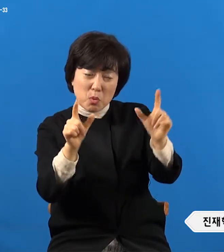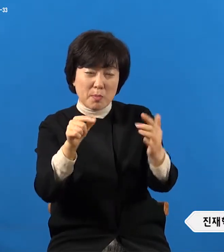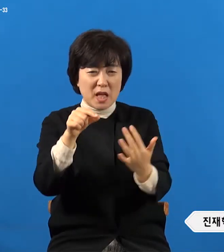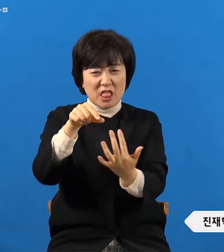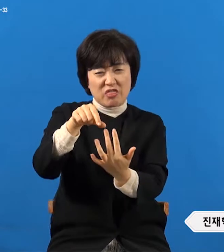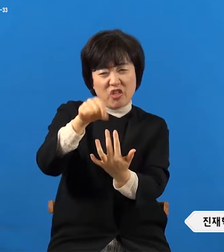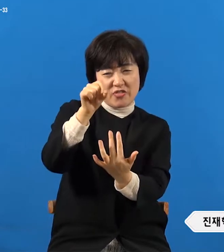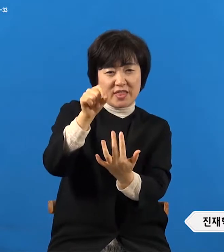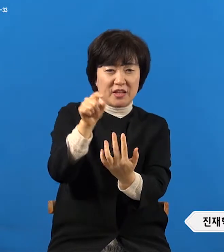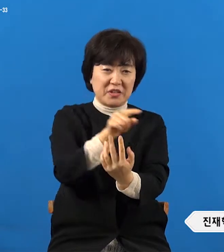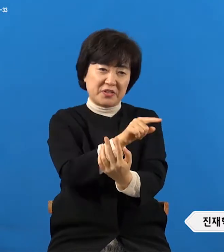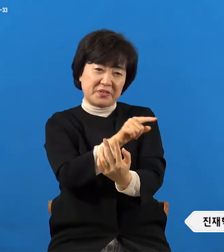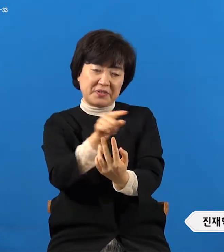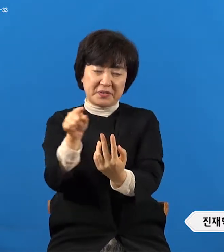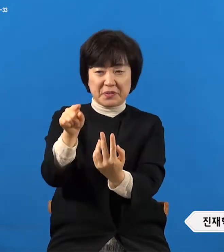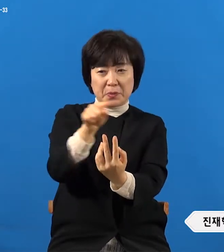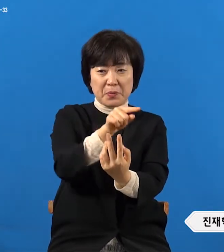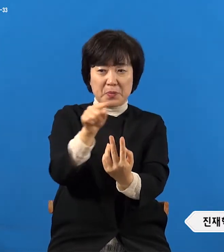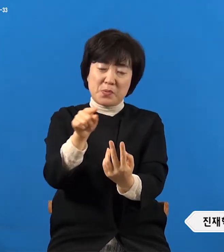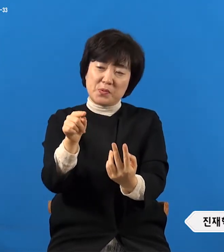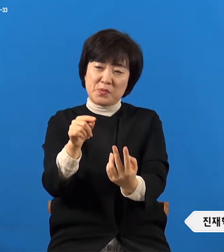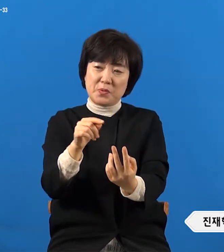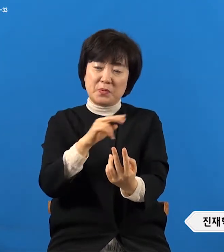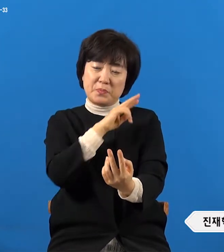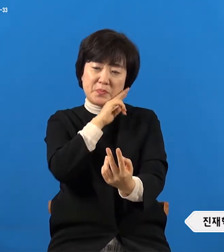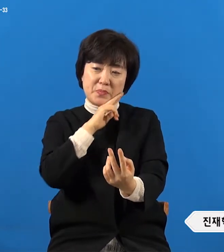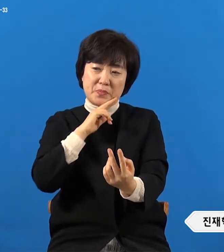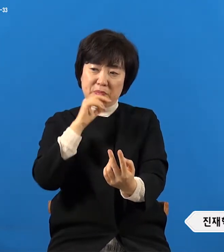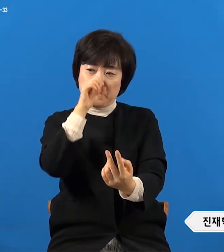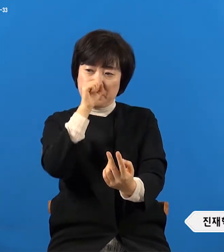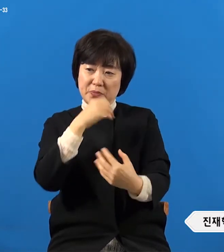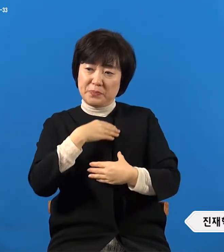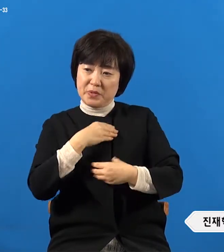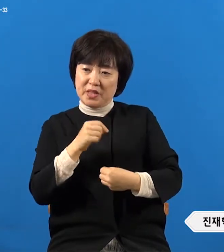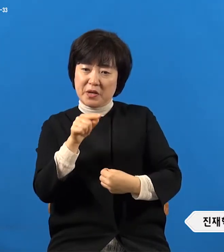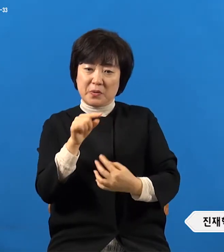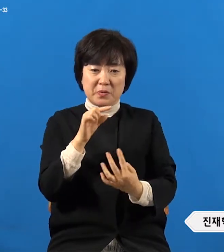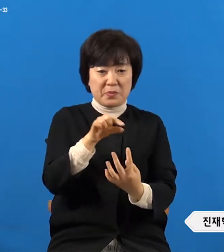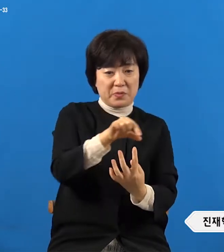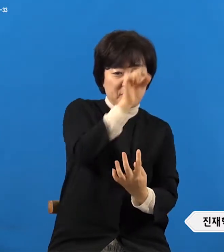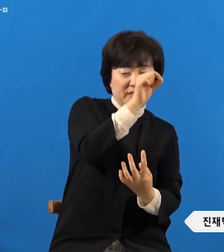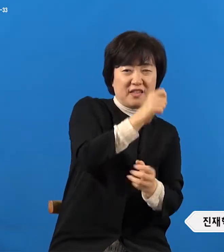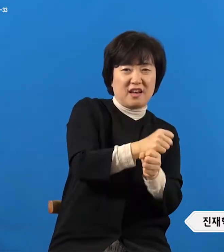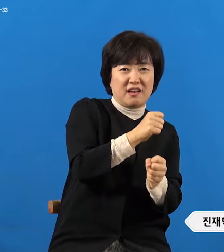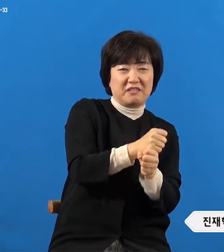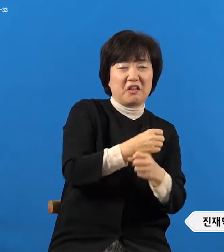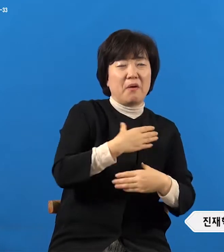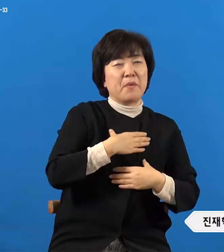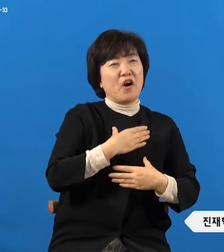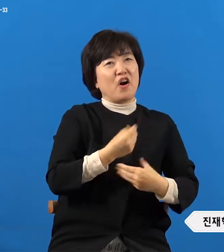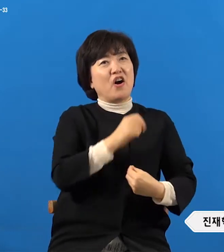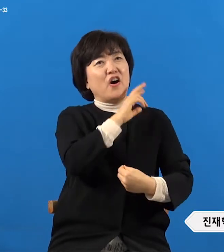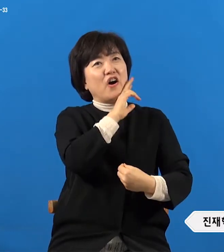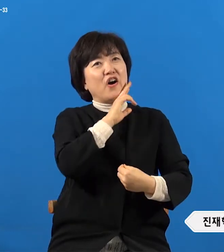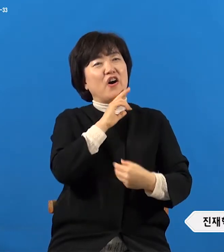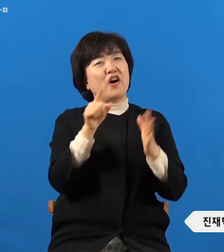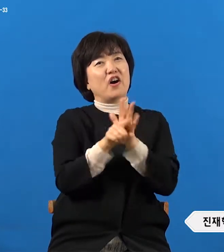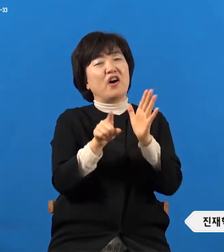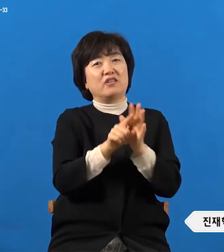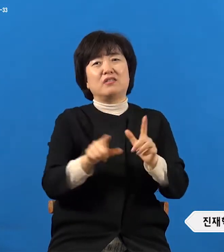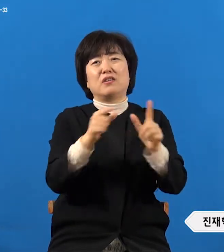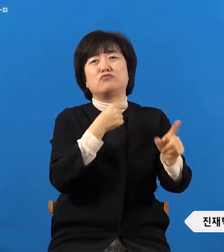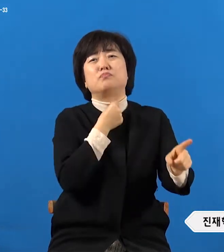가지고 적당히 헌신할 영역에 안주하고 있다고 그는 지적합니다. 그리고 그는